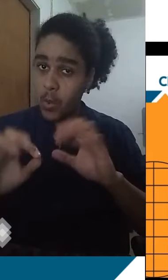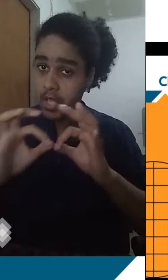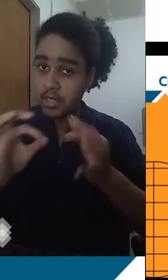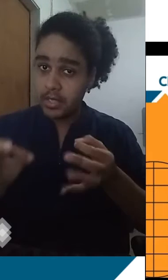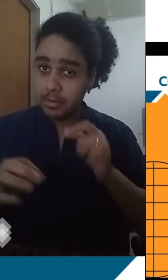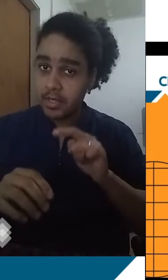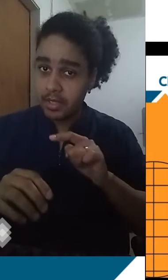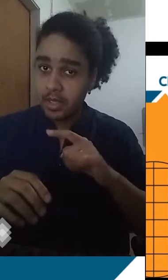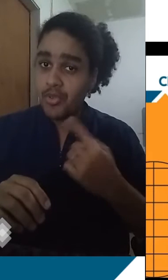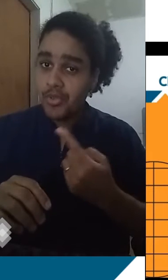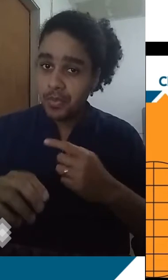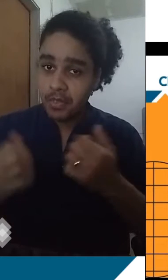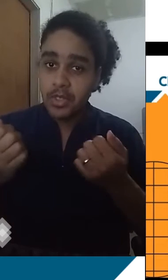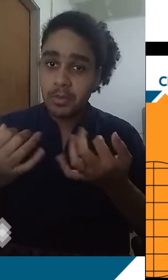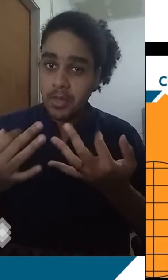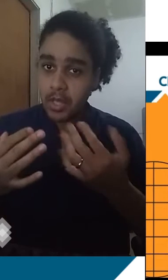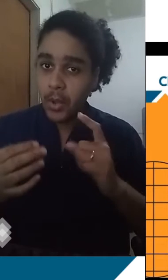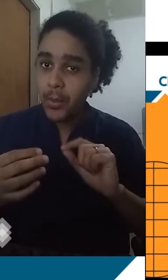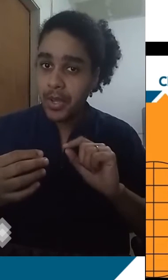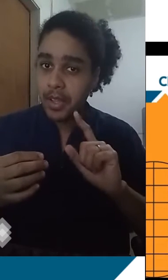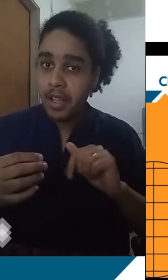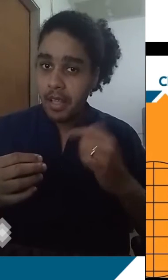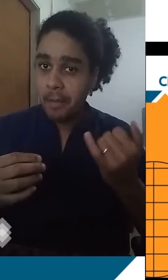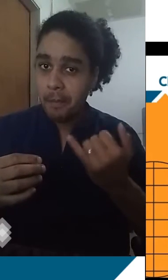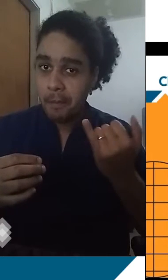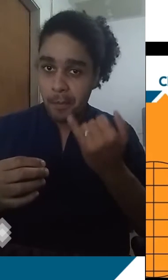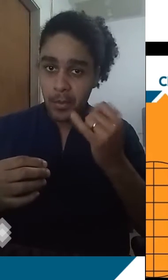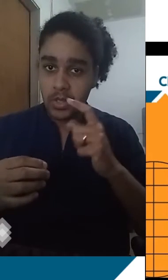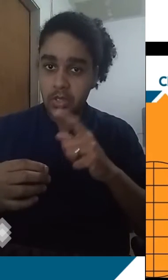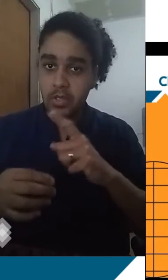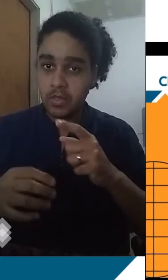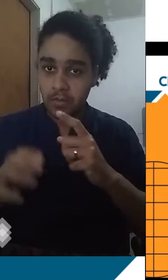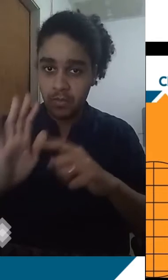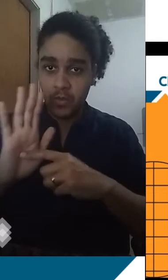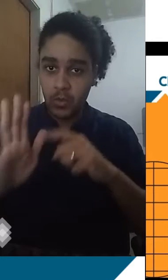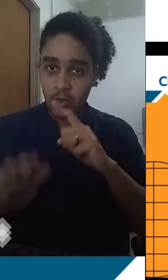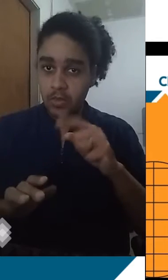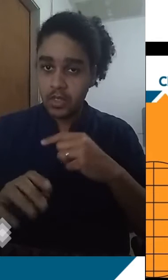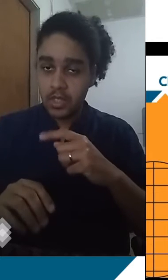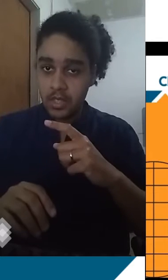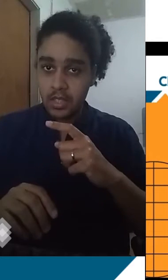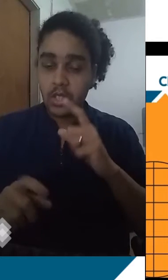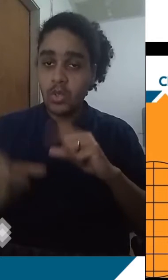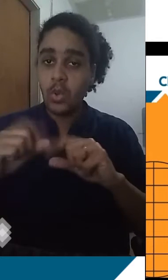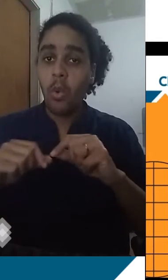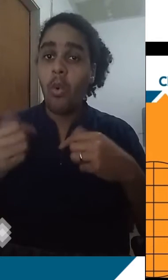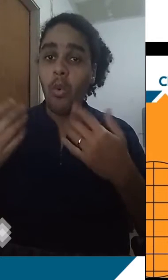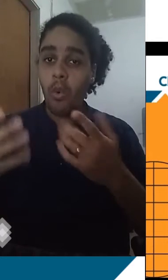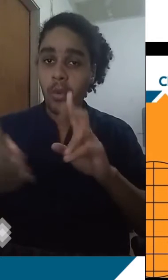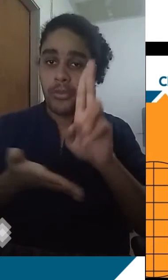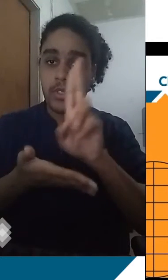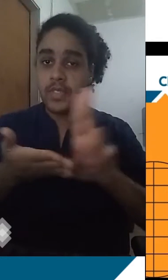tão simples assim, e a gente está aqui justamente para explicar para vocês o que é importante de considerar e ajudar vocês a escolher, né,